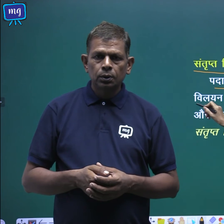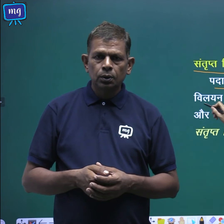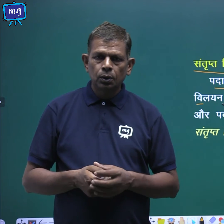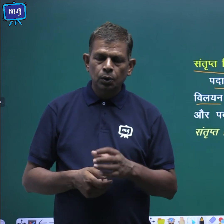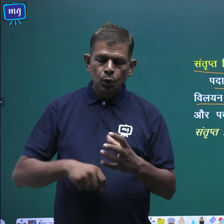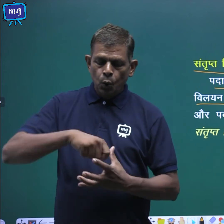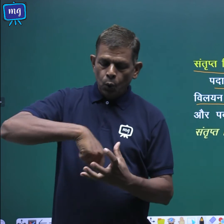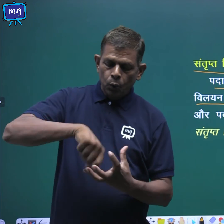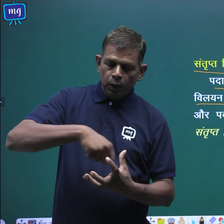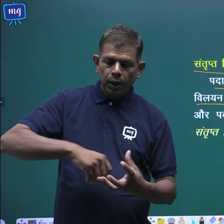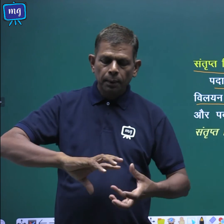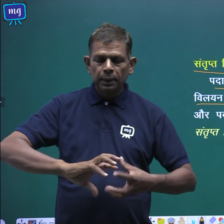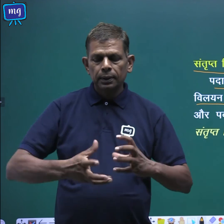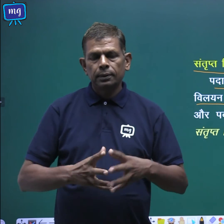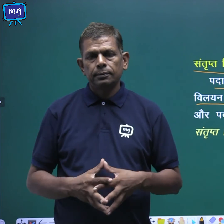विलयन बनता है।